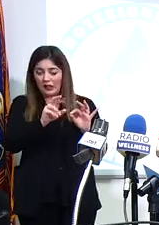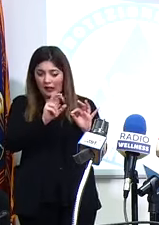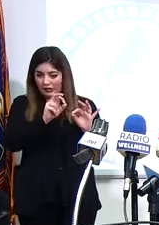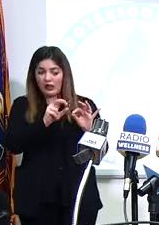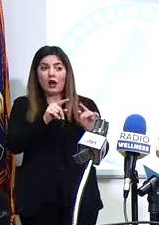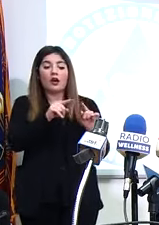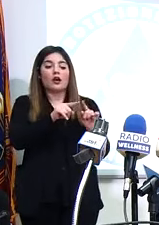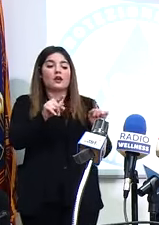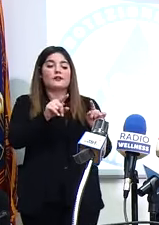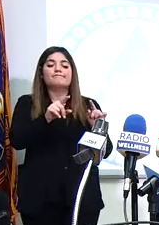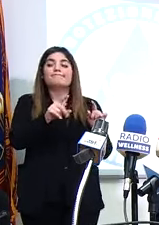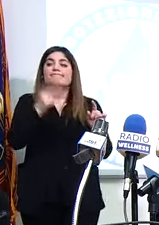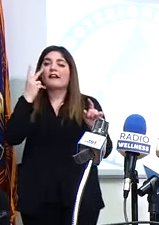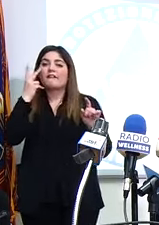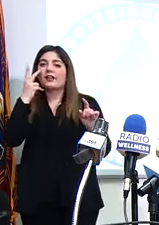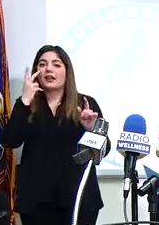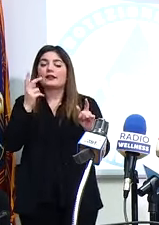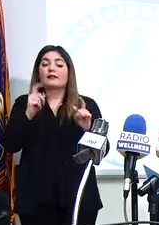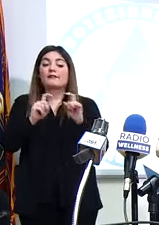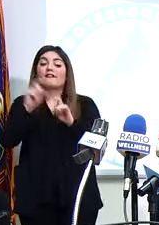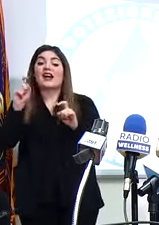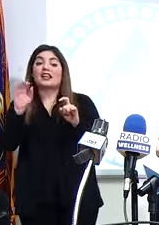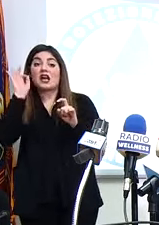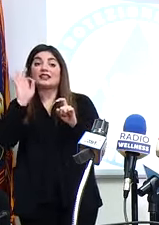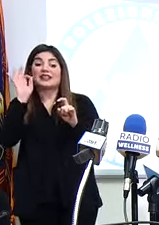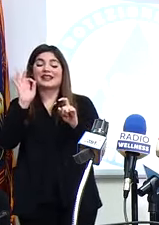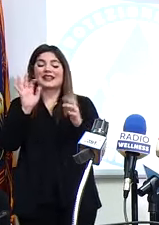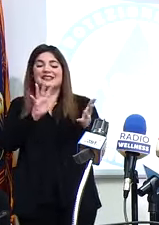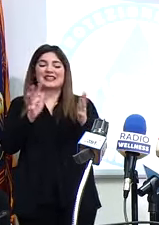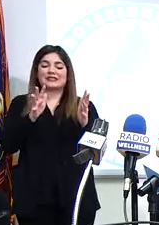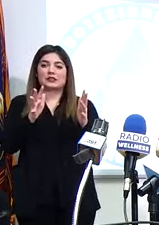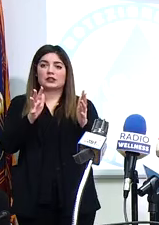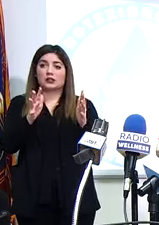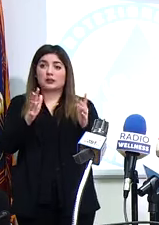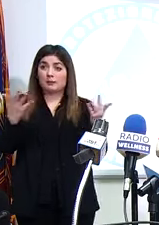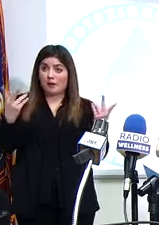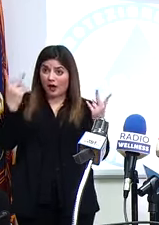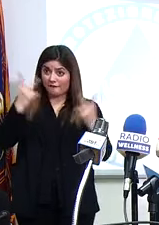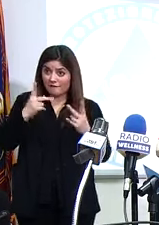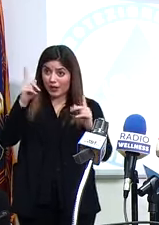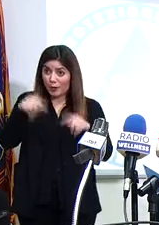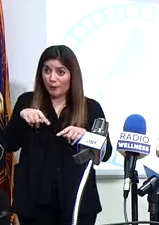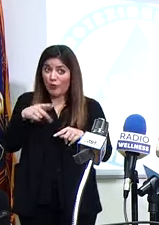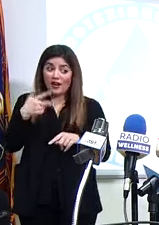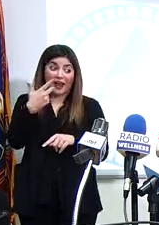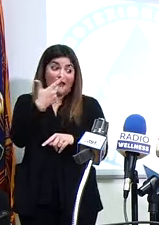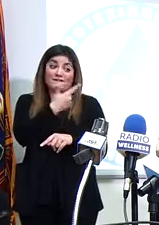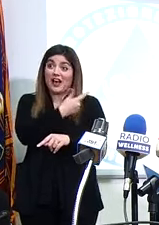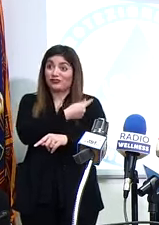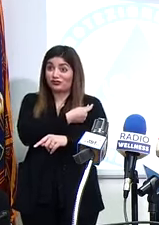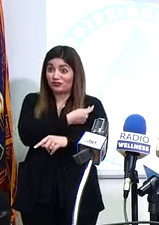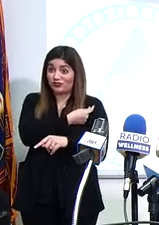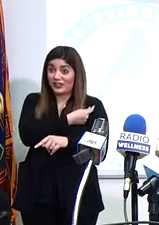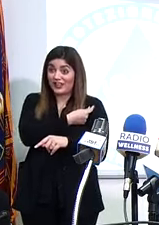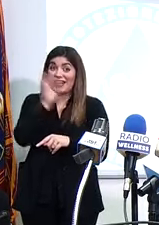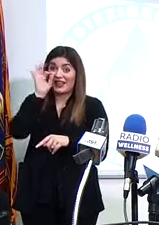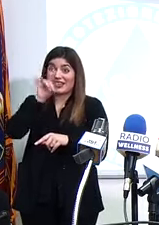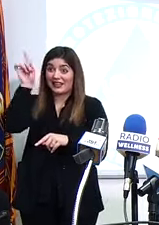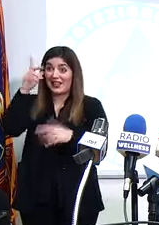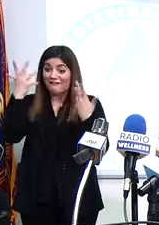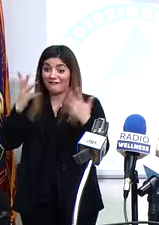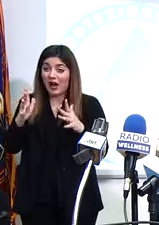ci dice che nessuno dei vaccinati in Inghilterra si è infettato con la variante inglese, che è ormai dominante. E anche questo è un dato